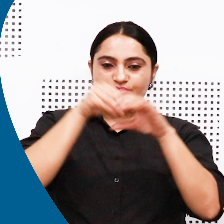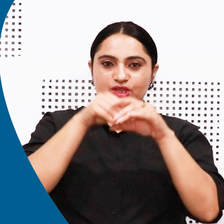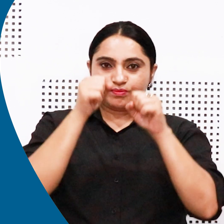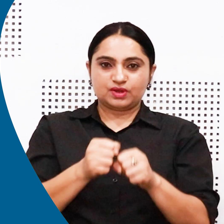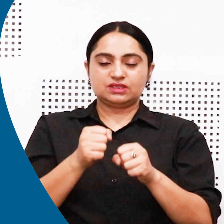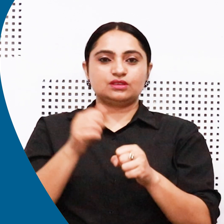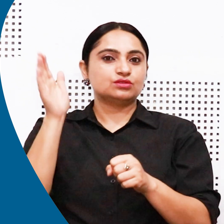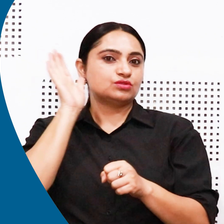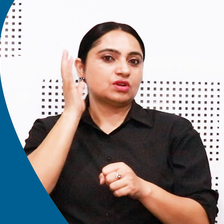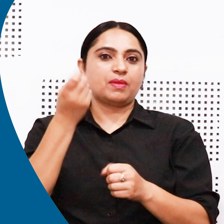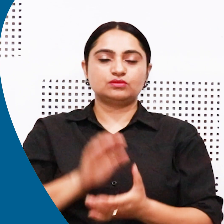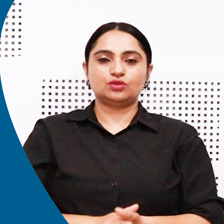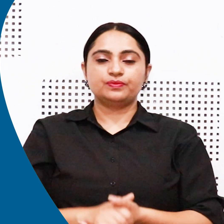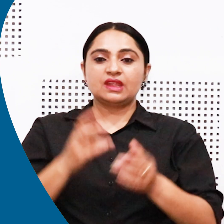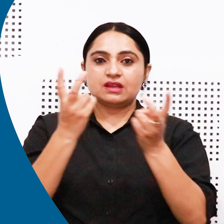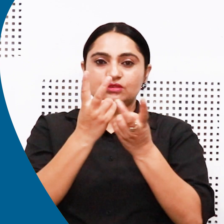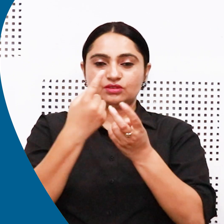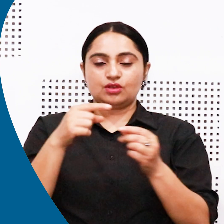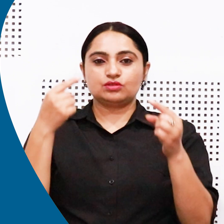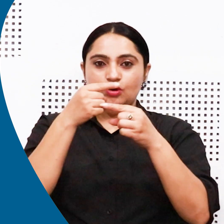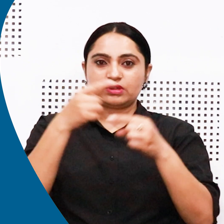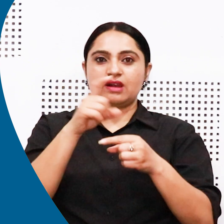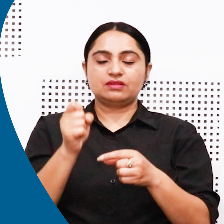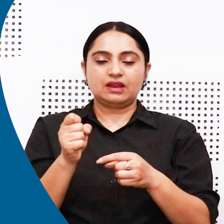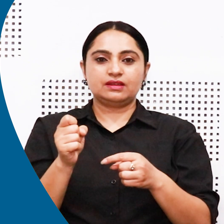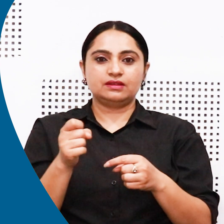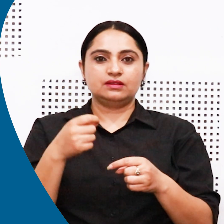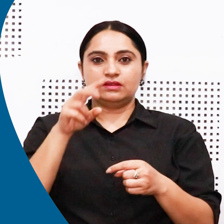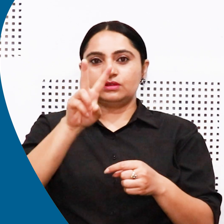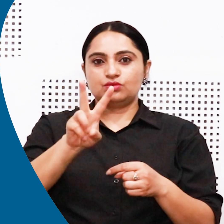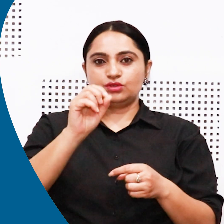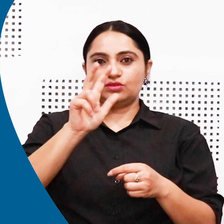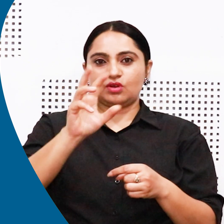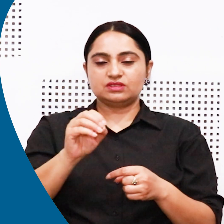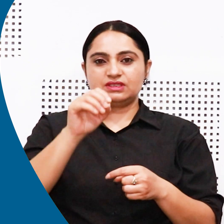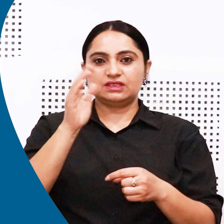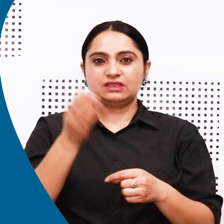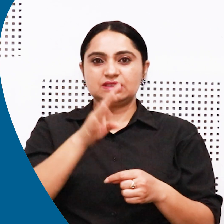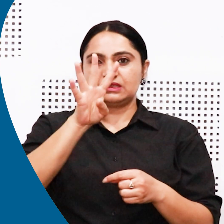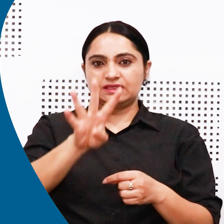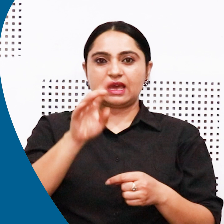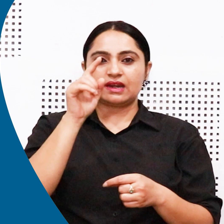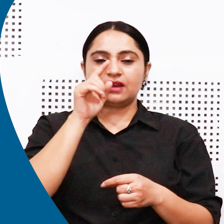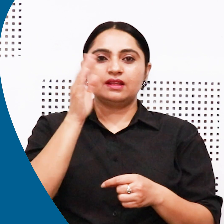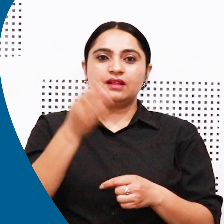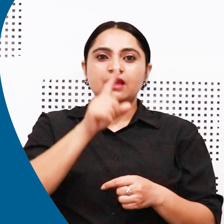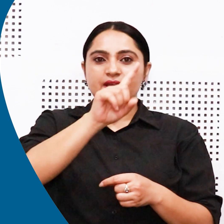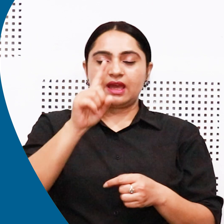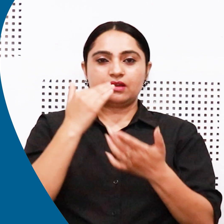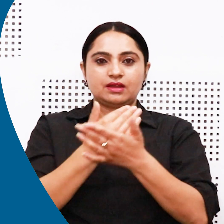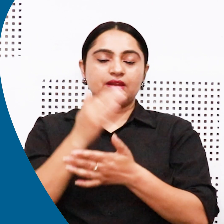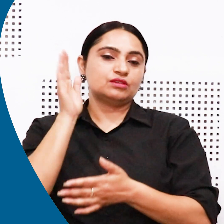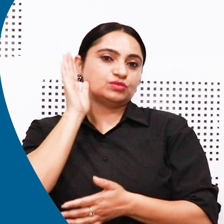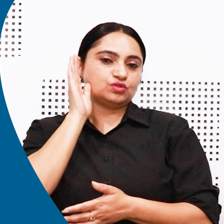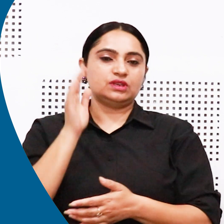बसिकन सुन्न सक्छौँ। जस्तै एउटा उदाहरणकै लागि 2080 4/11 को कार्यक्रम मैले सुने।